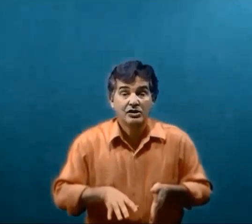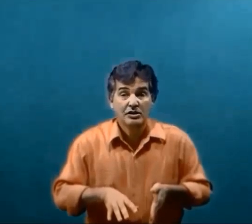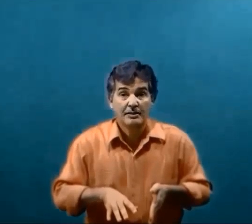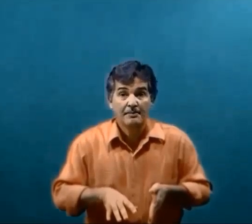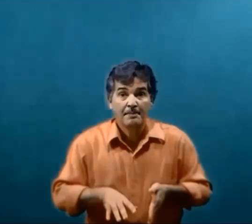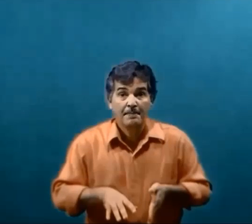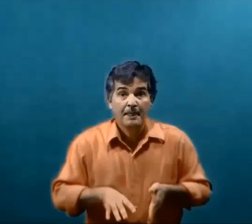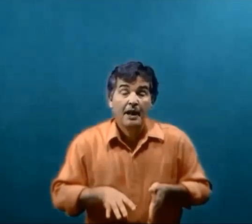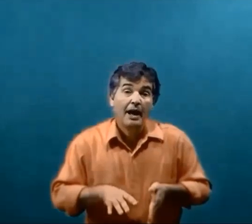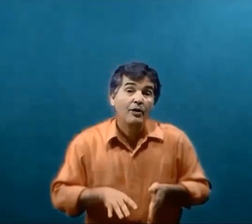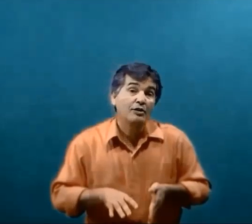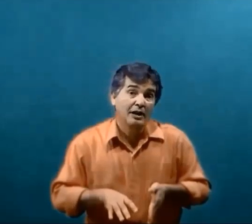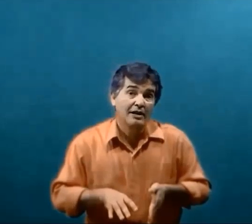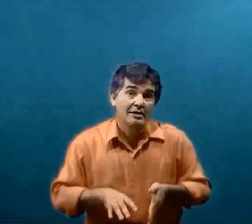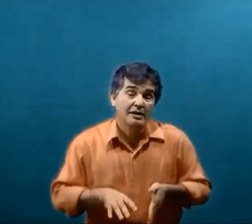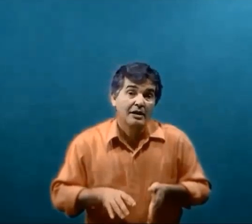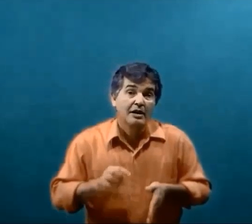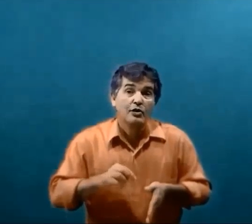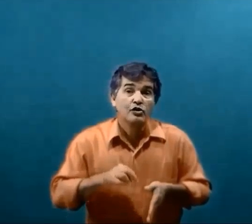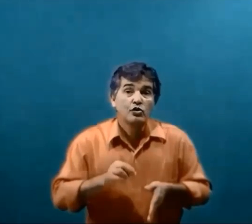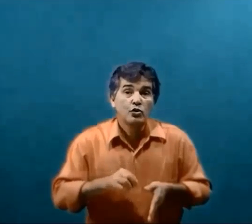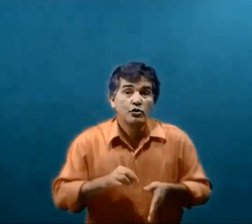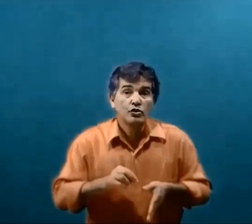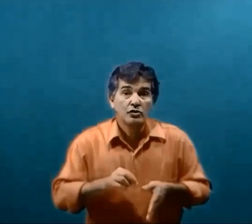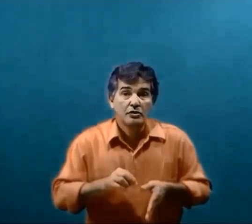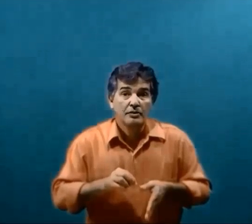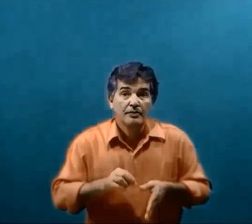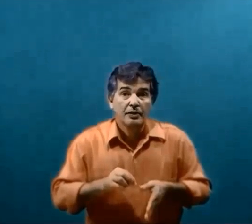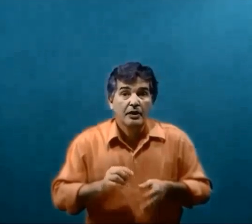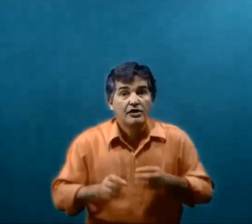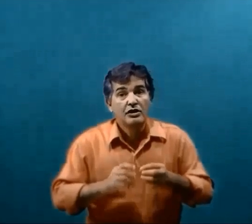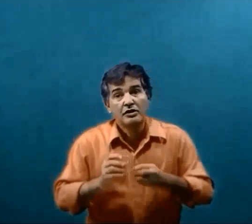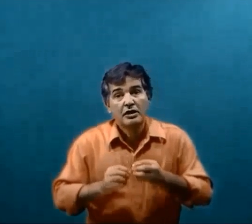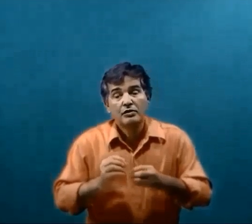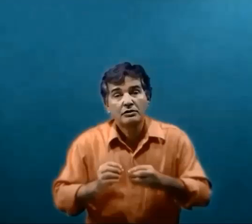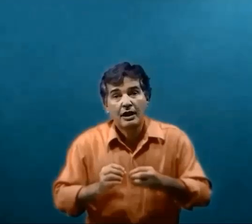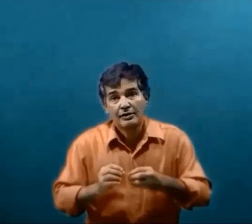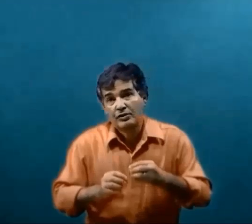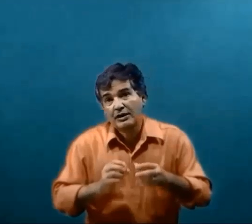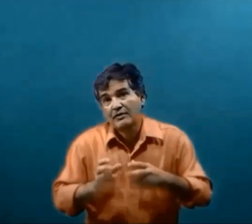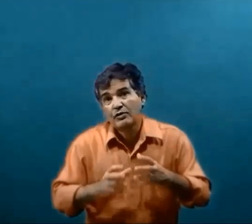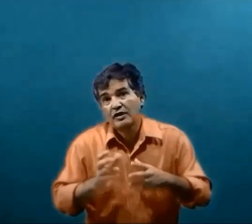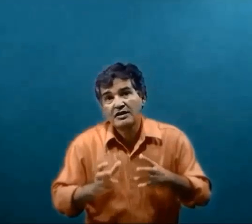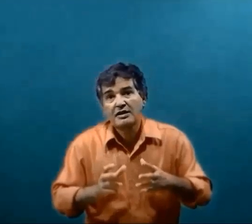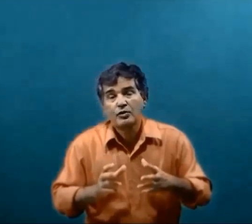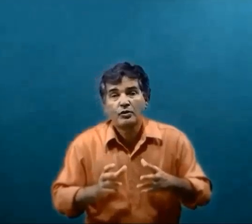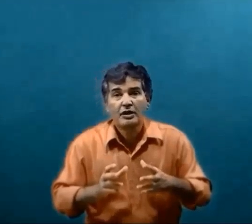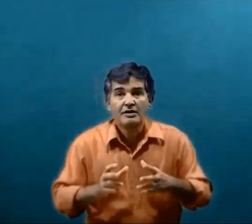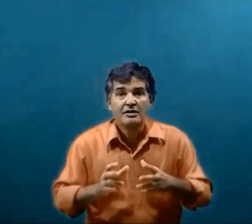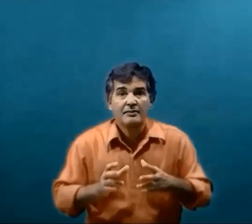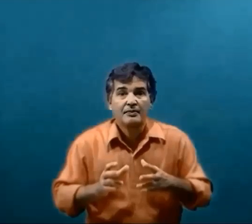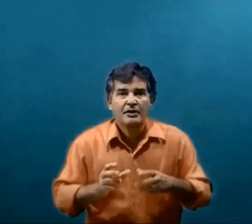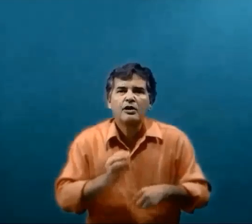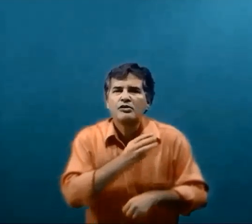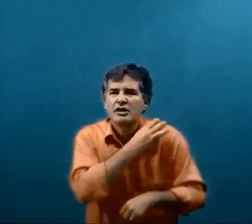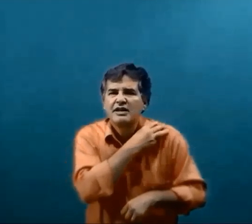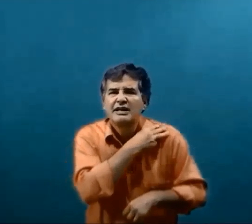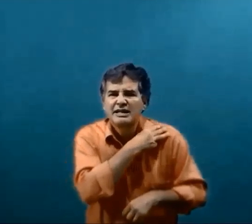característica. Acontece que os surdos que a gente tem contato, que estava conversando com eles, inclusive da